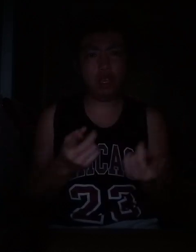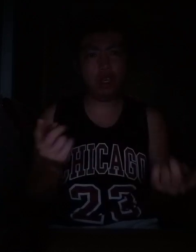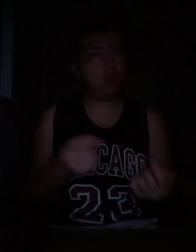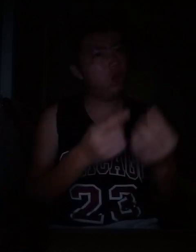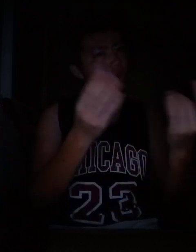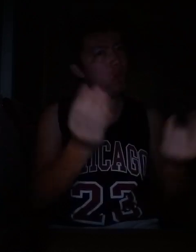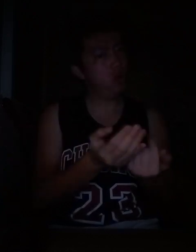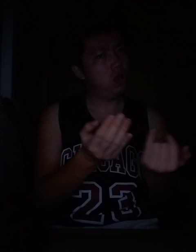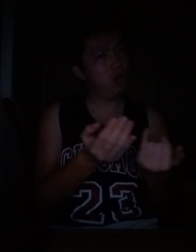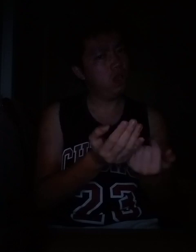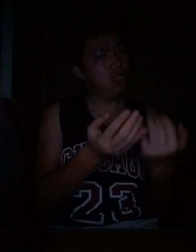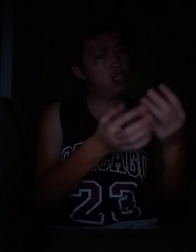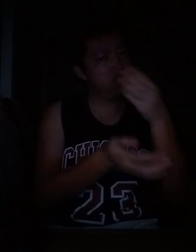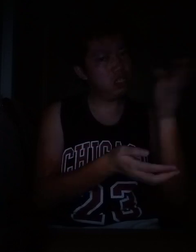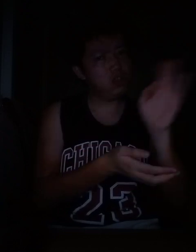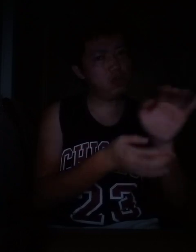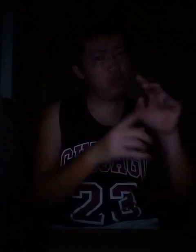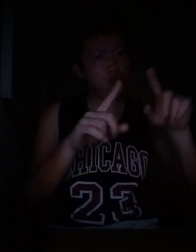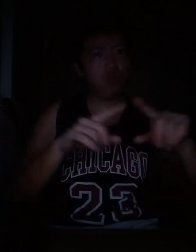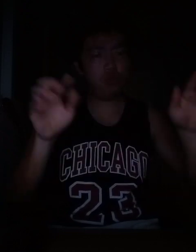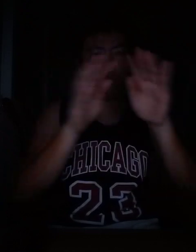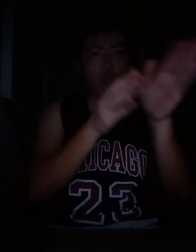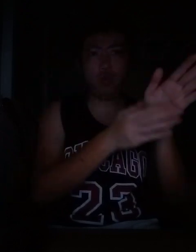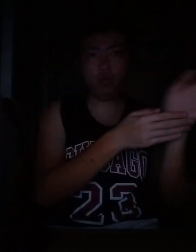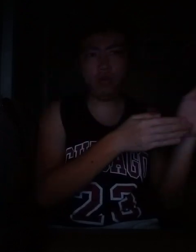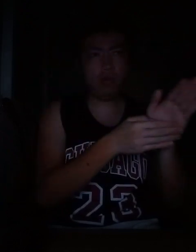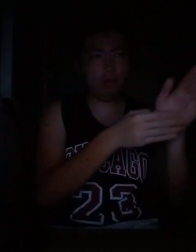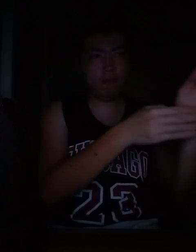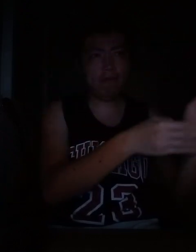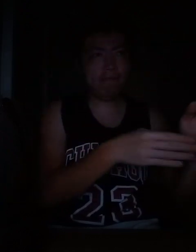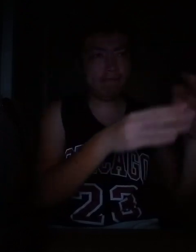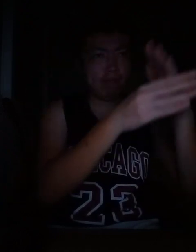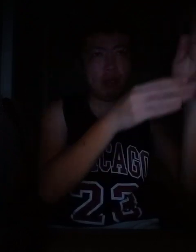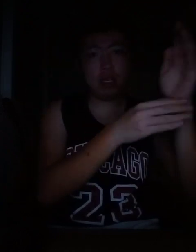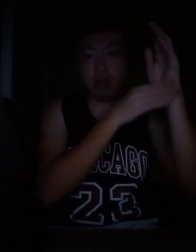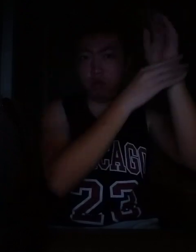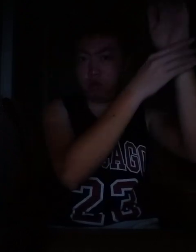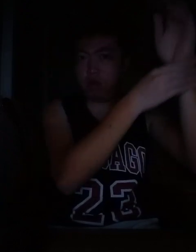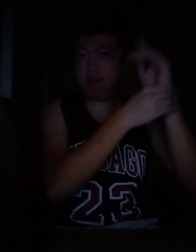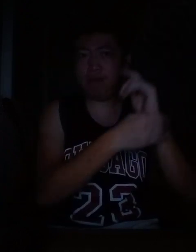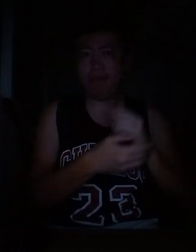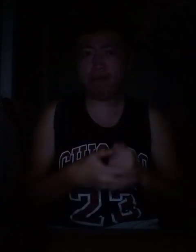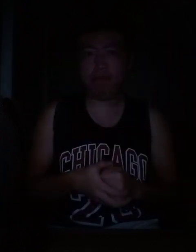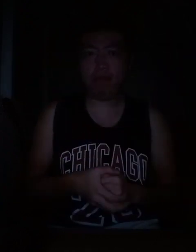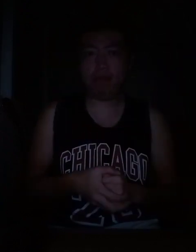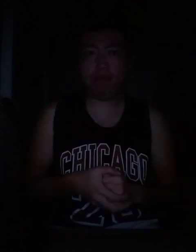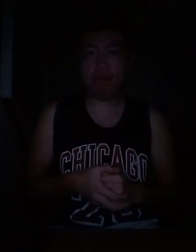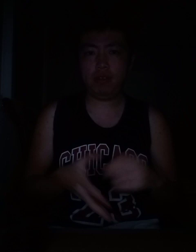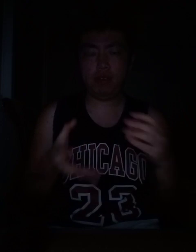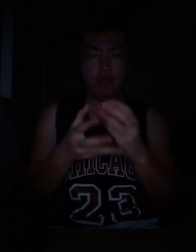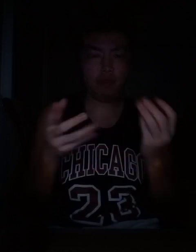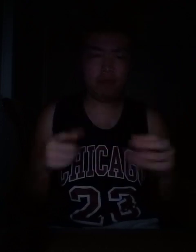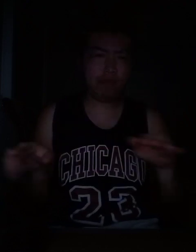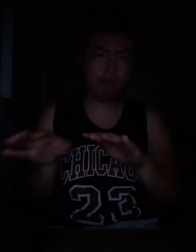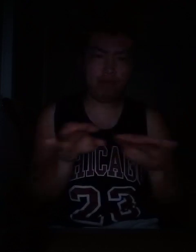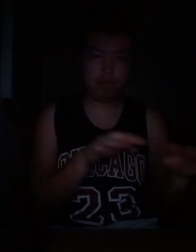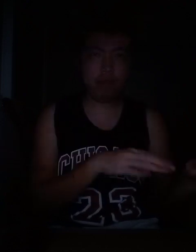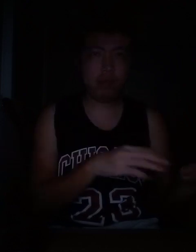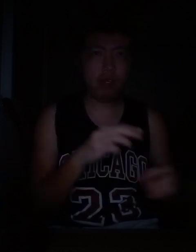해안에 상륙한 뒤 오후에는 전주 부근을 지나서 북한으로 향할 것으로 보입니다. 이 태풍이 바다를 지나서 육상에